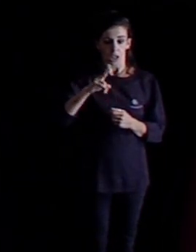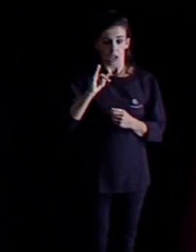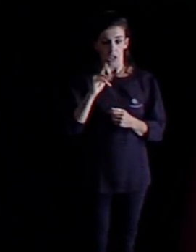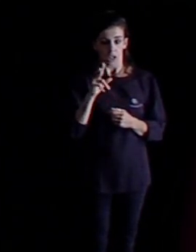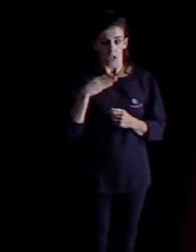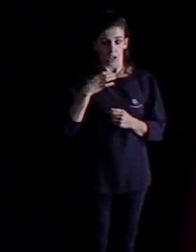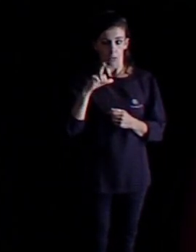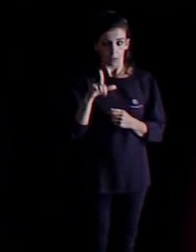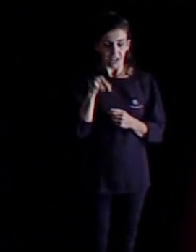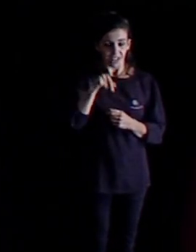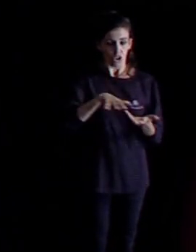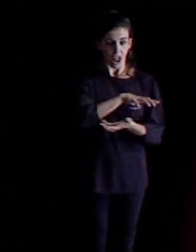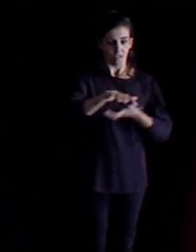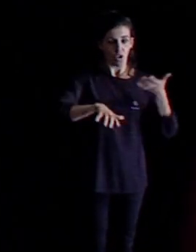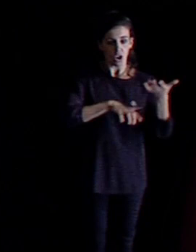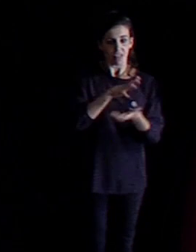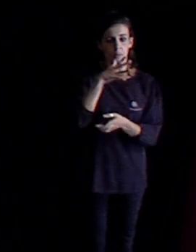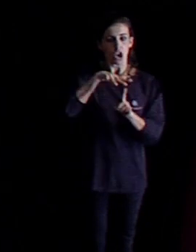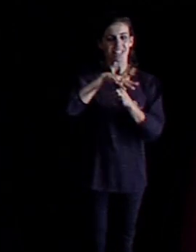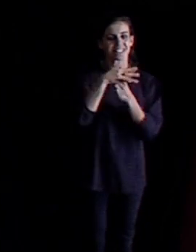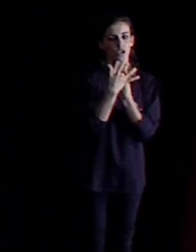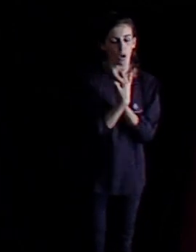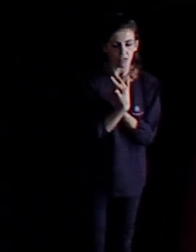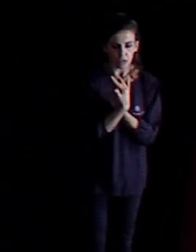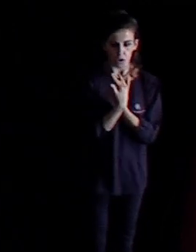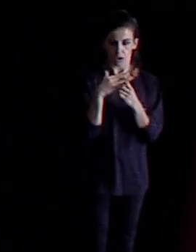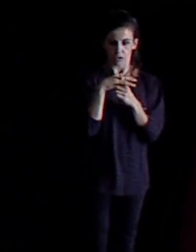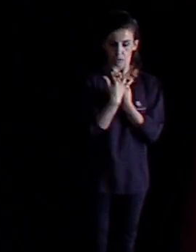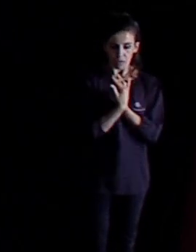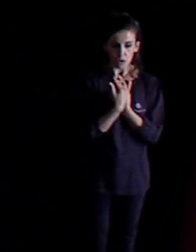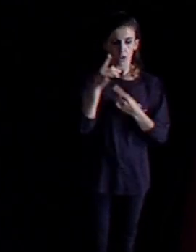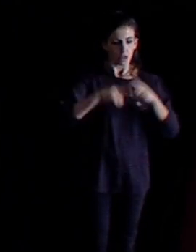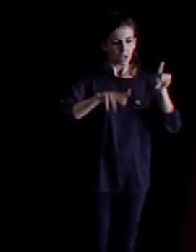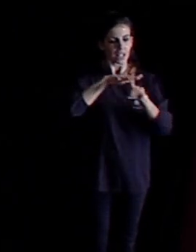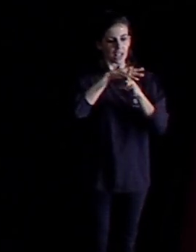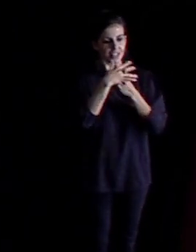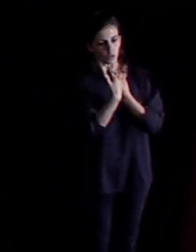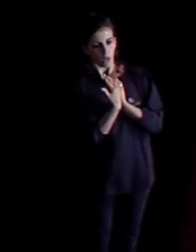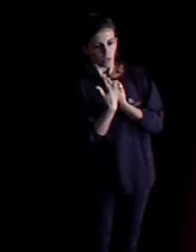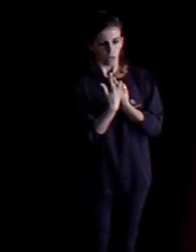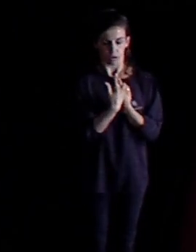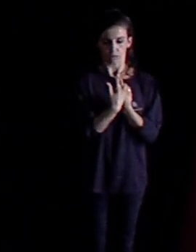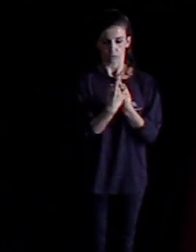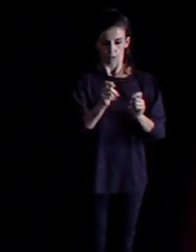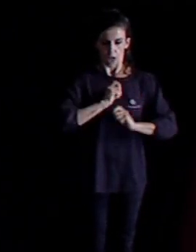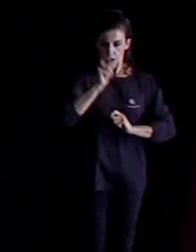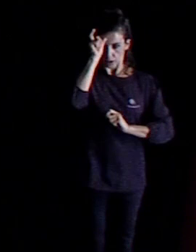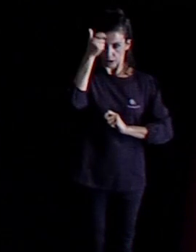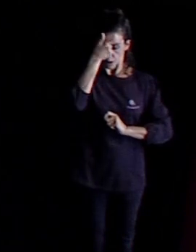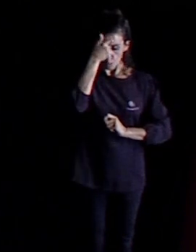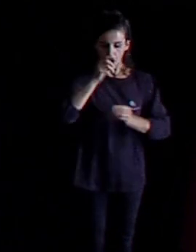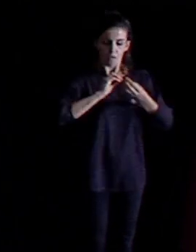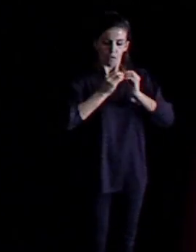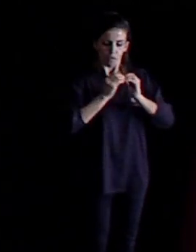es la vivencia del acontecimiento traumático la que produce el trauma, de alguna manera. La forma en que la persona lo